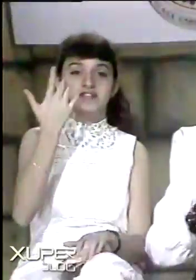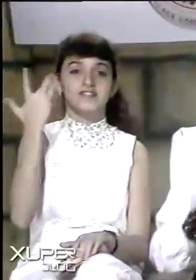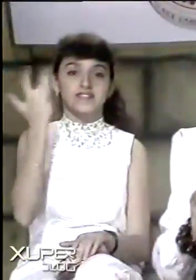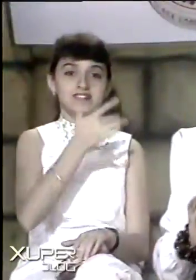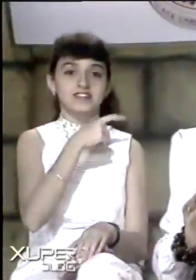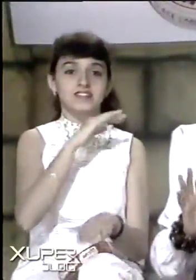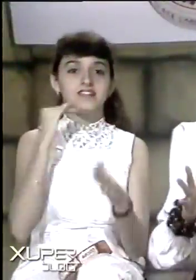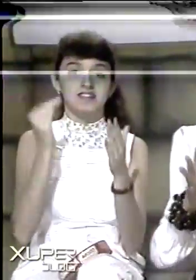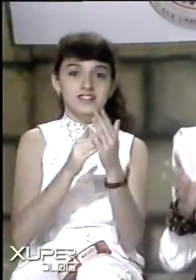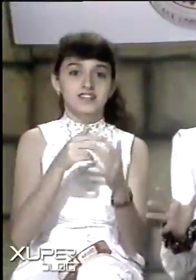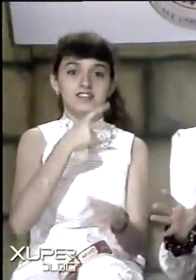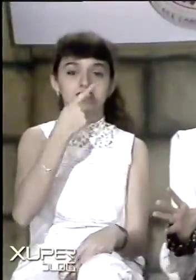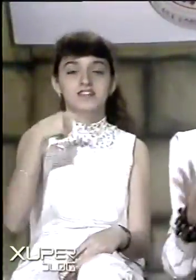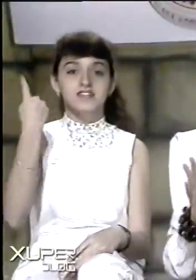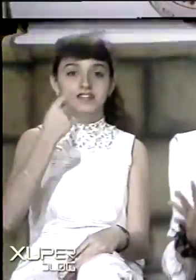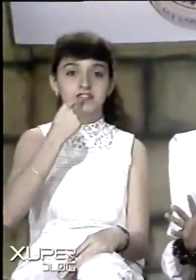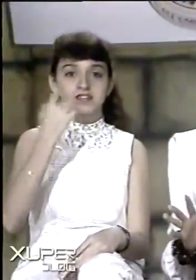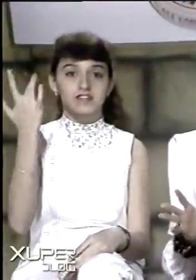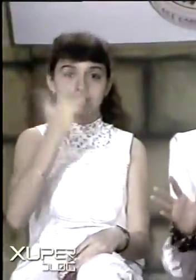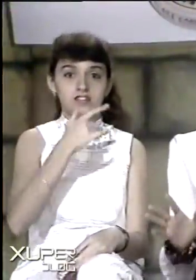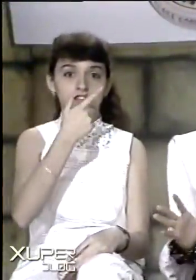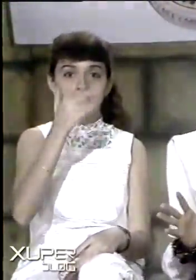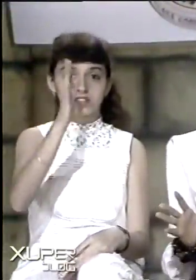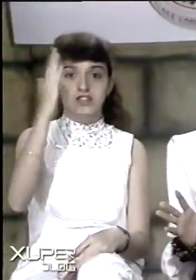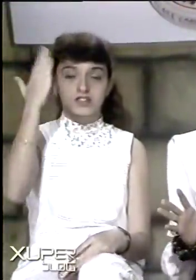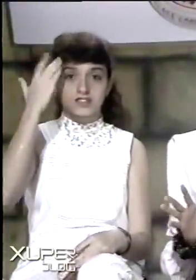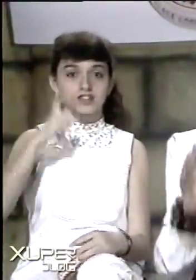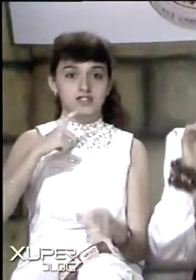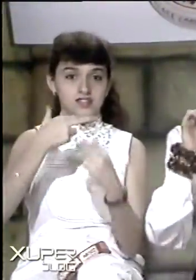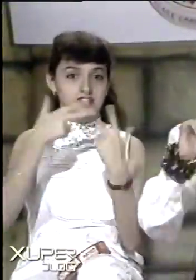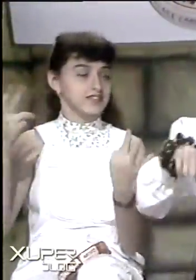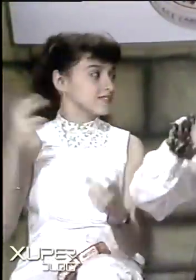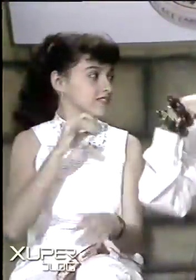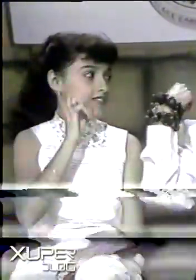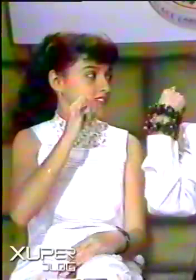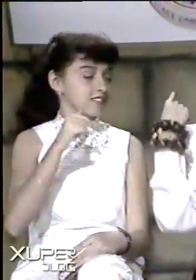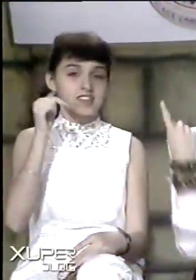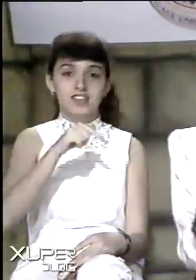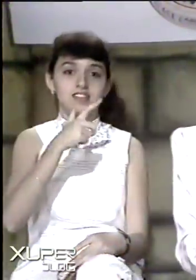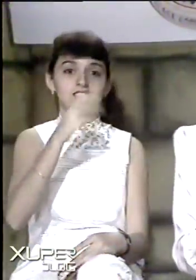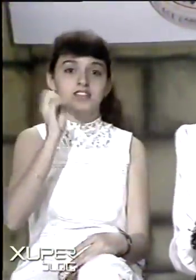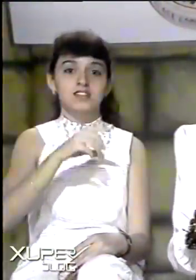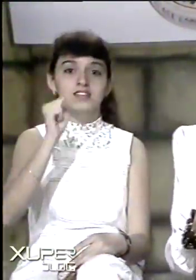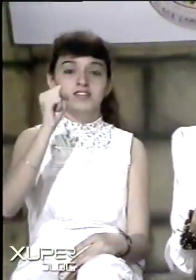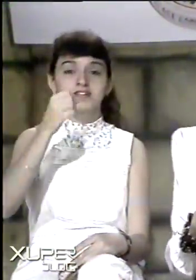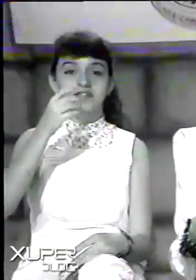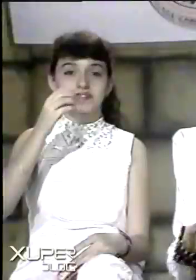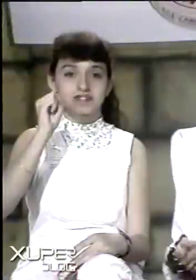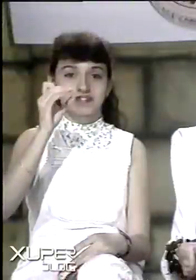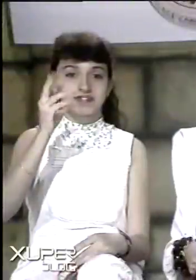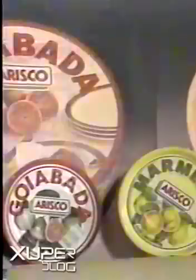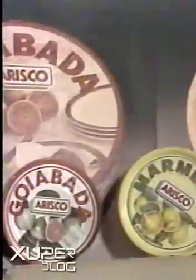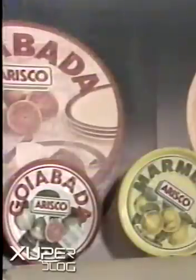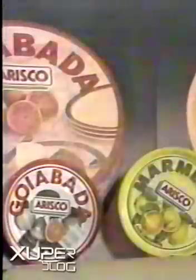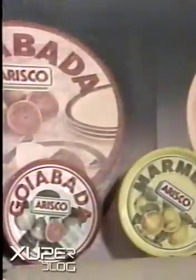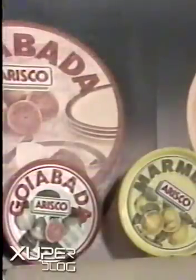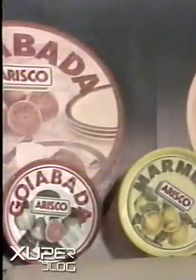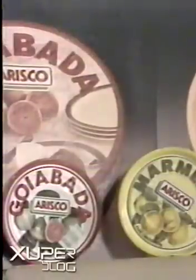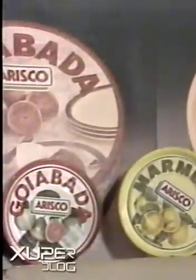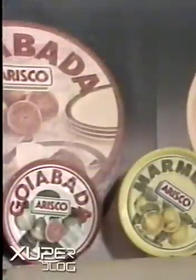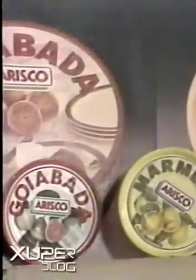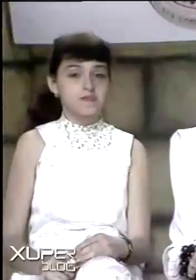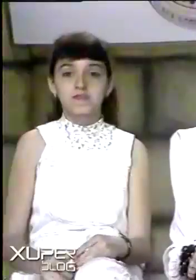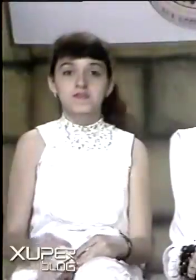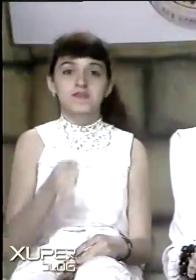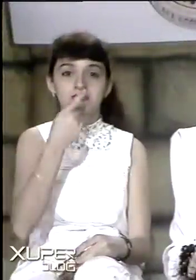sua janta, seu lanche com mais sabor. Você já sabe que eu dei várias dicas. E agora, a sobremesa.